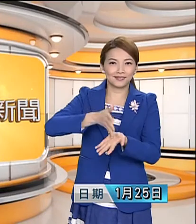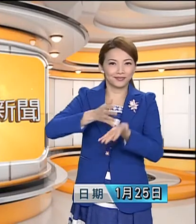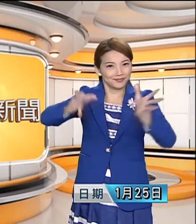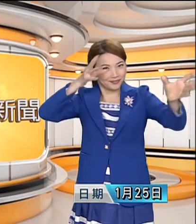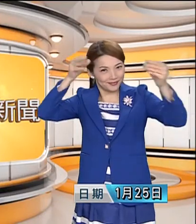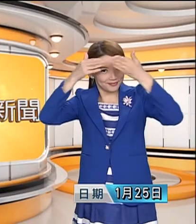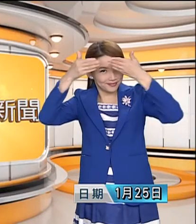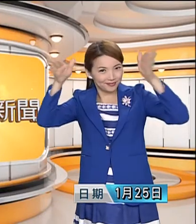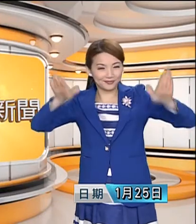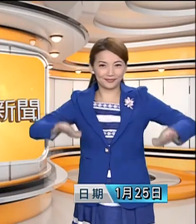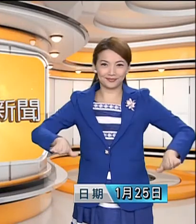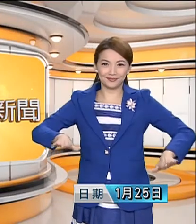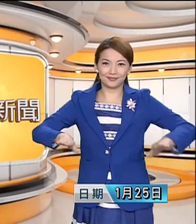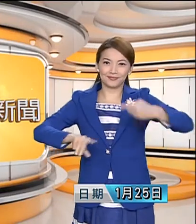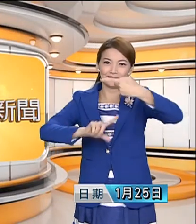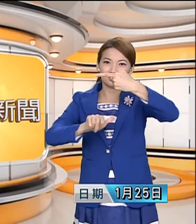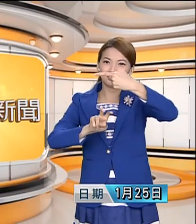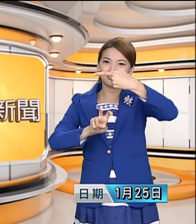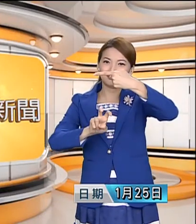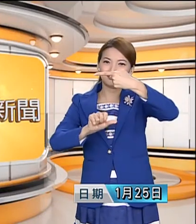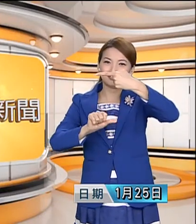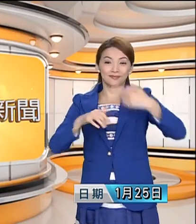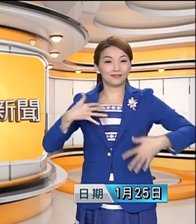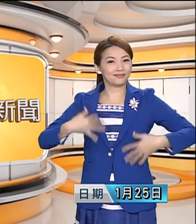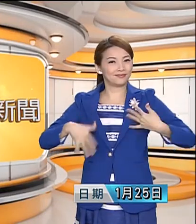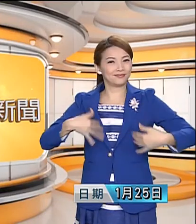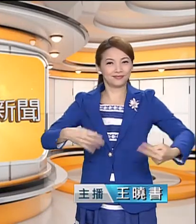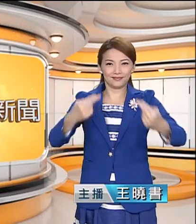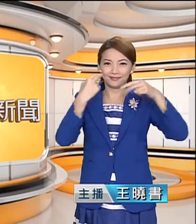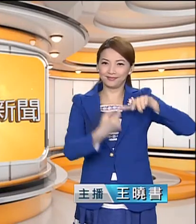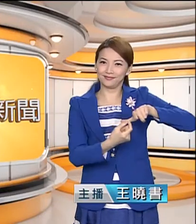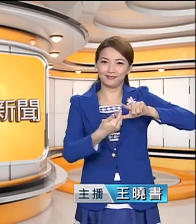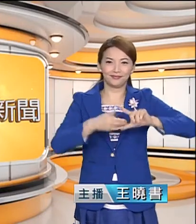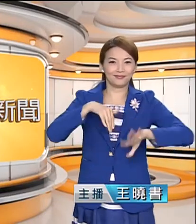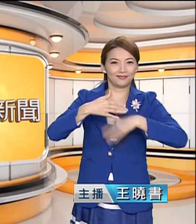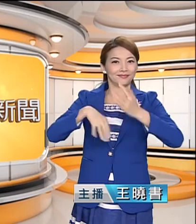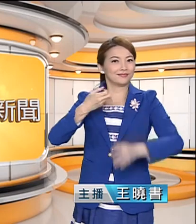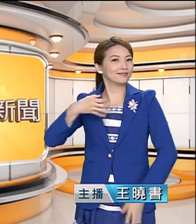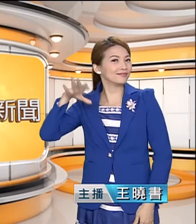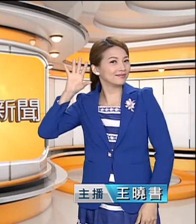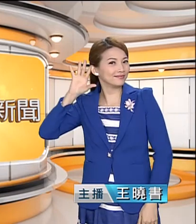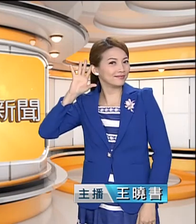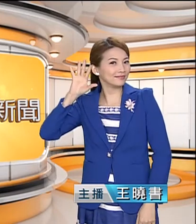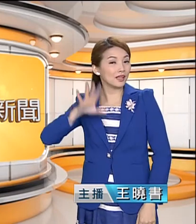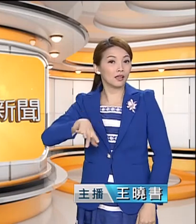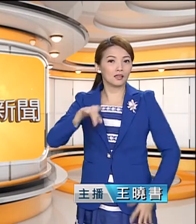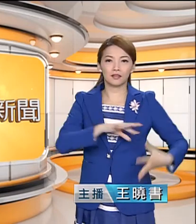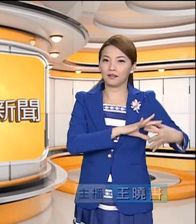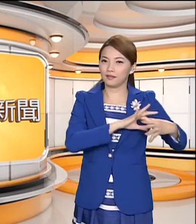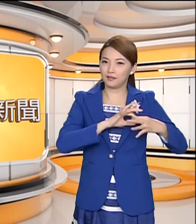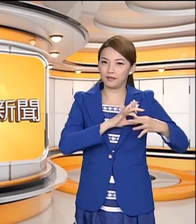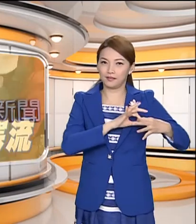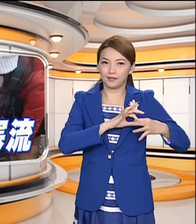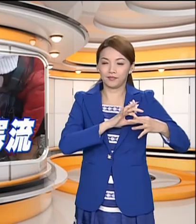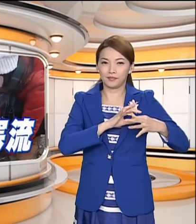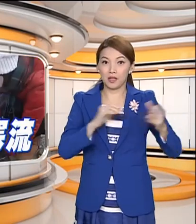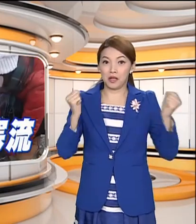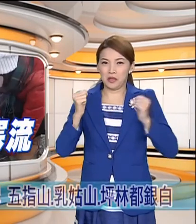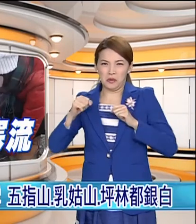看新闻，开视野，欢迎收看今天1月25号的公视首语新闻。新闻首先来关心，